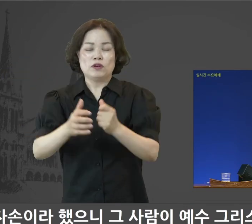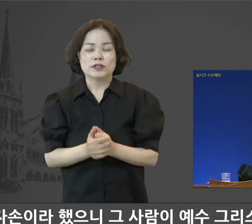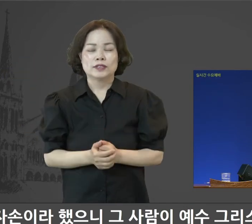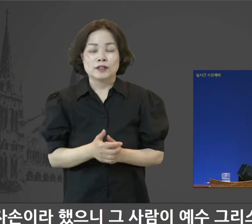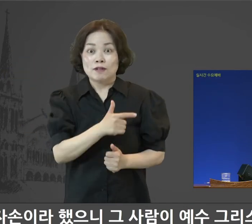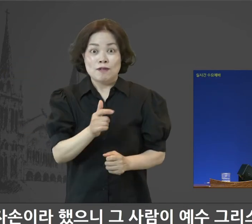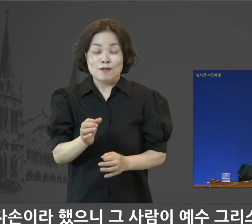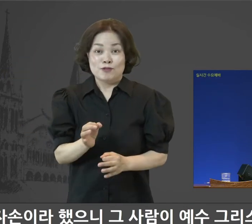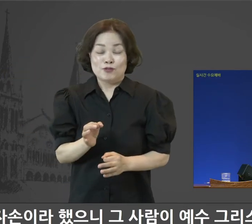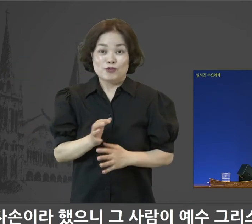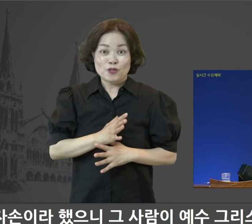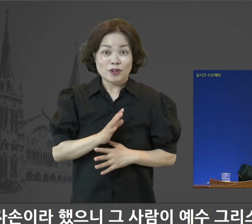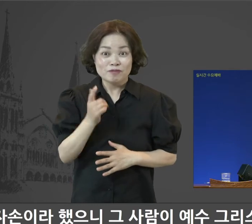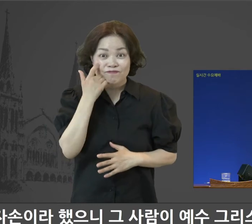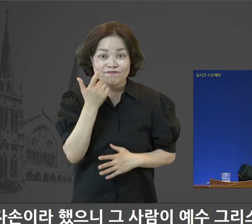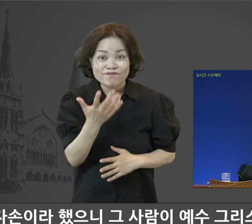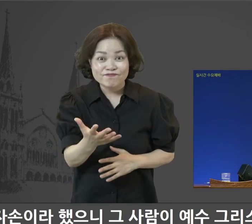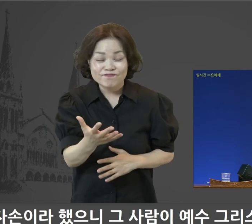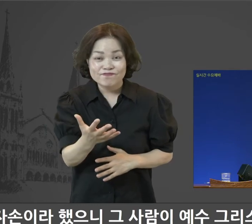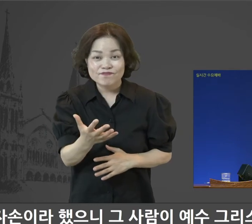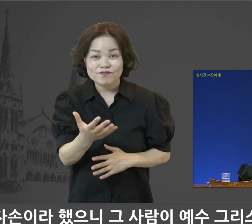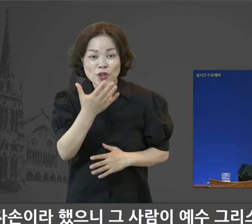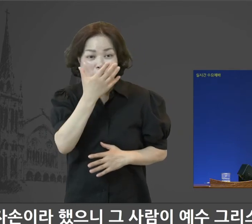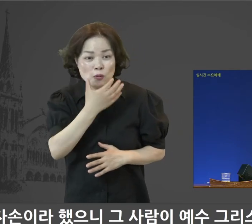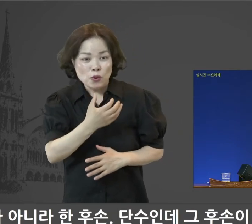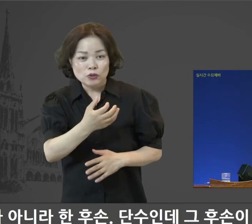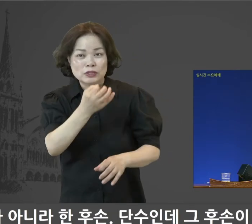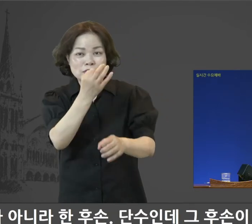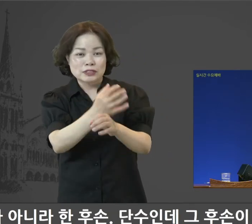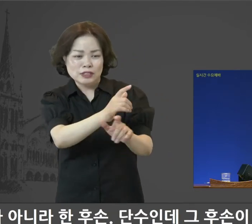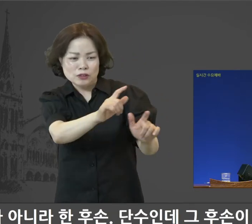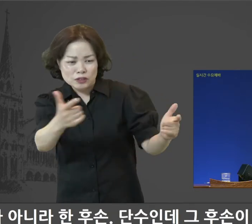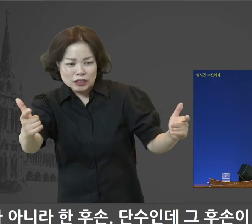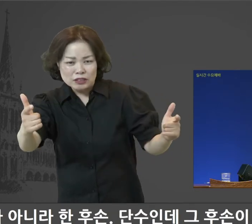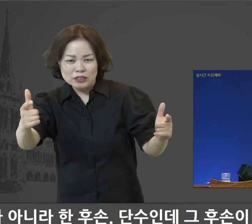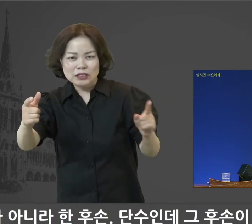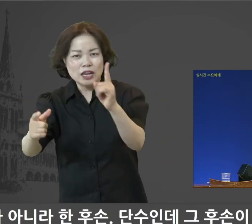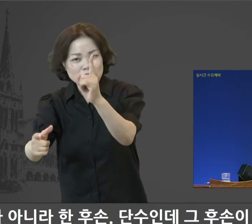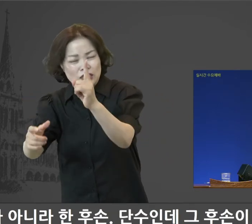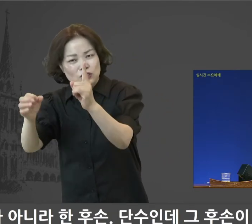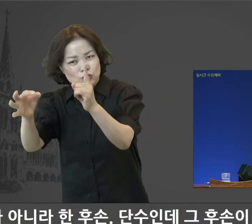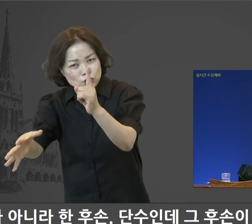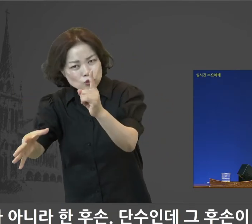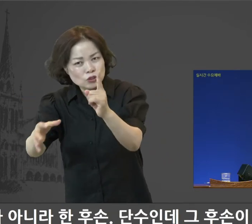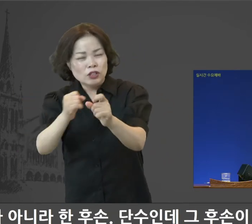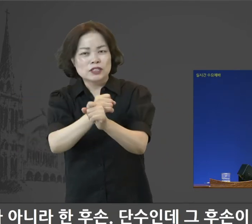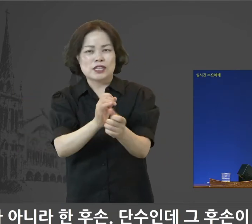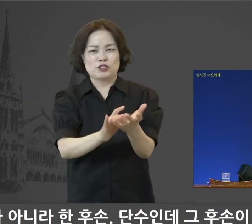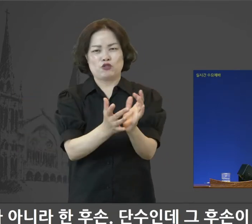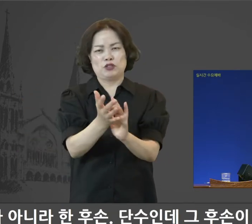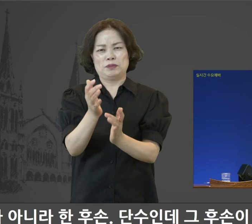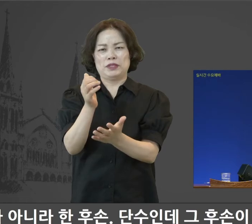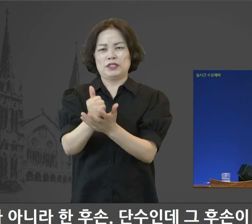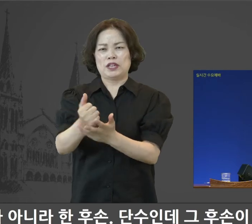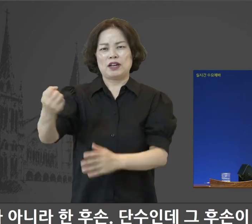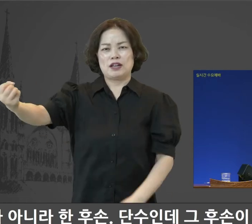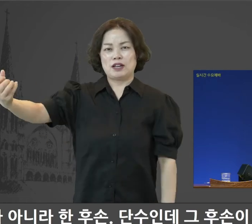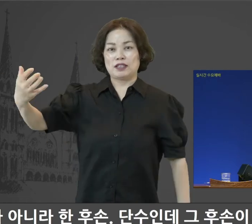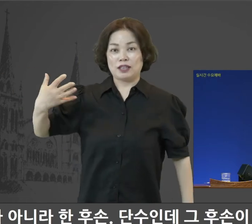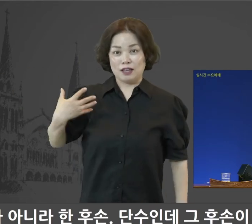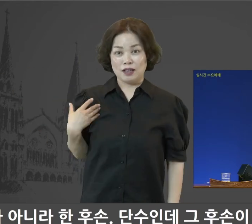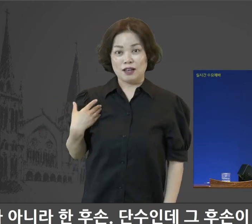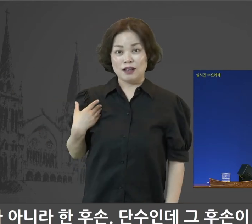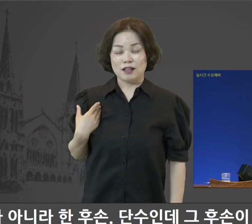너무 놀랍지 않습니까? 복수, 단수 그 차이를 구분해서 그분이 바로 예수님이다라고 우리에게 알려주고 있는